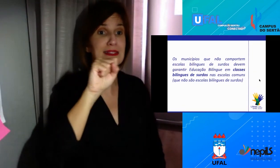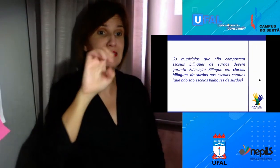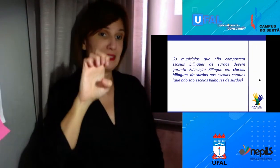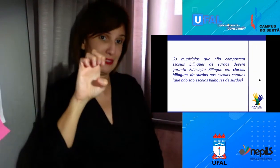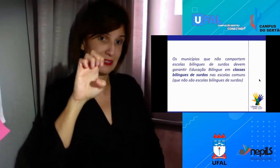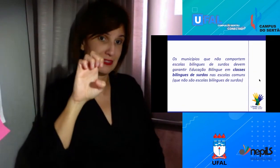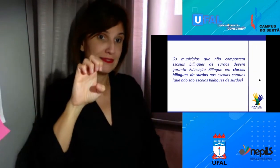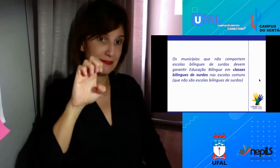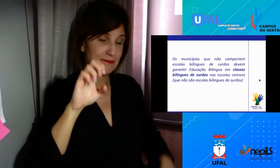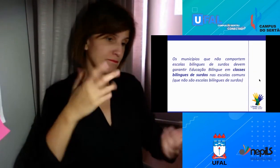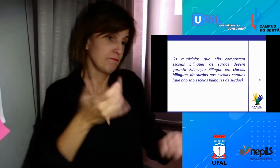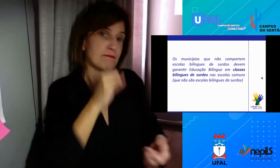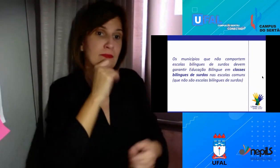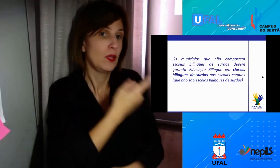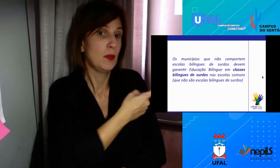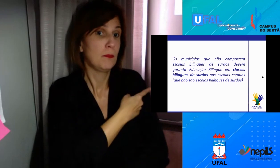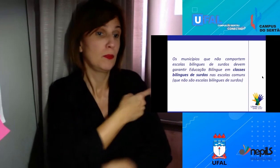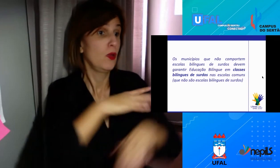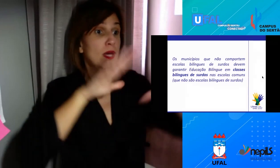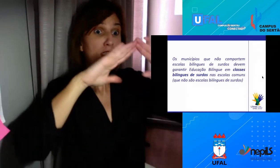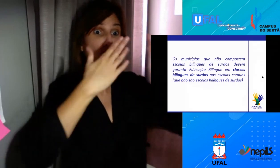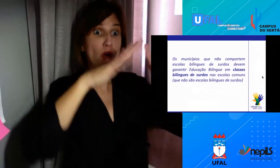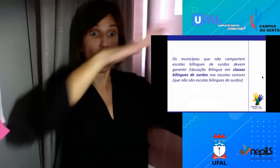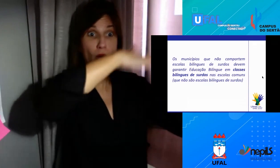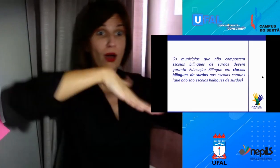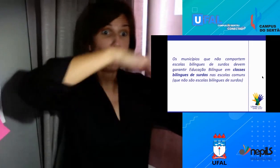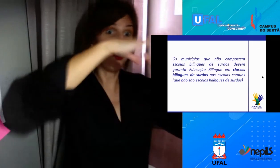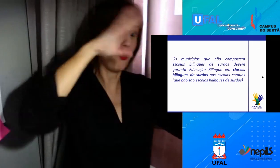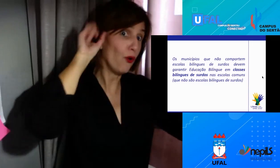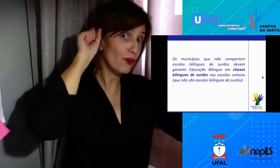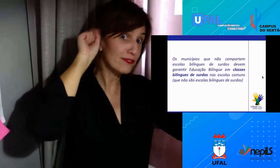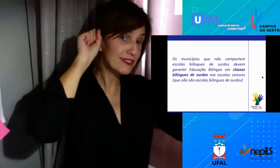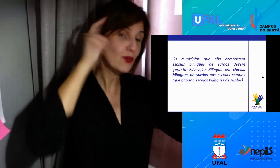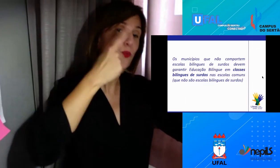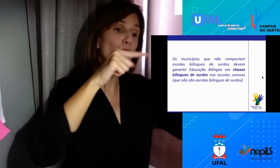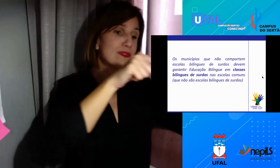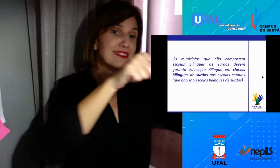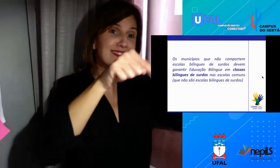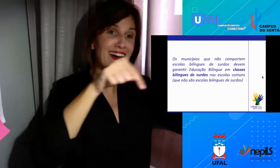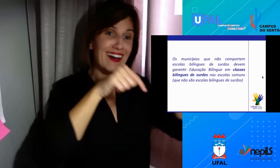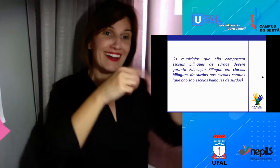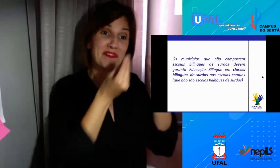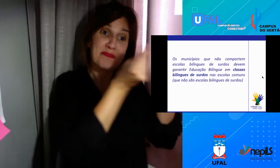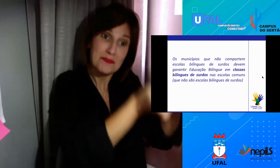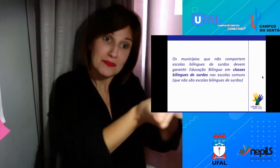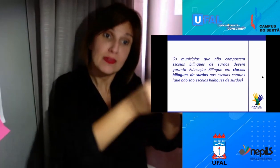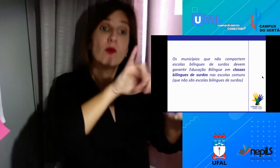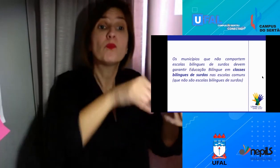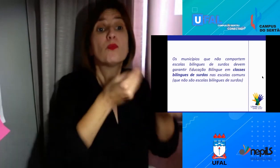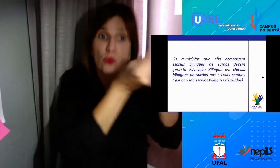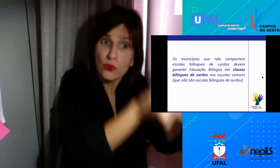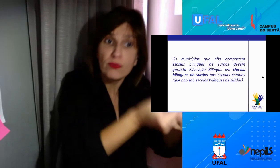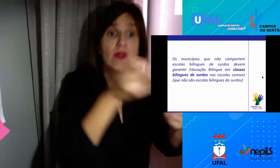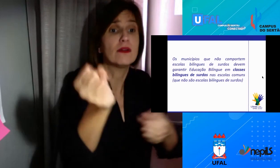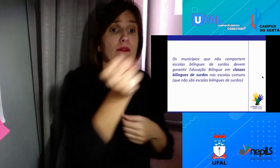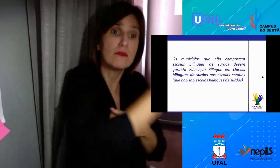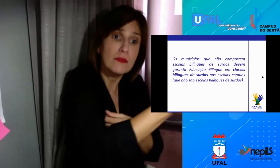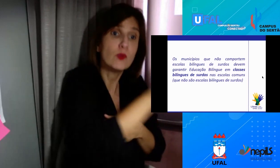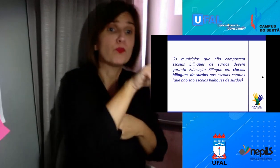não comportem escolas bilíngues de surdos, deve-se garantir essa educação bilíngue em classes bilíngues de surdos